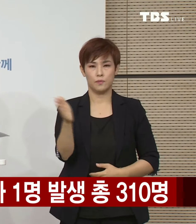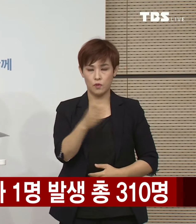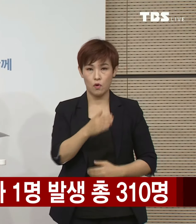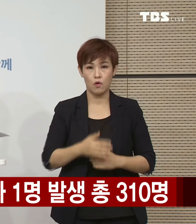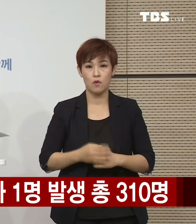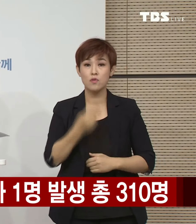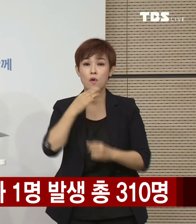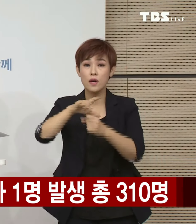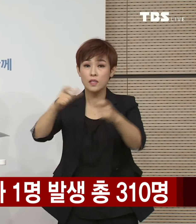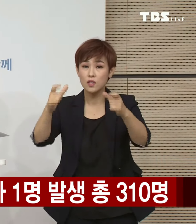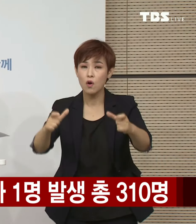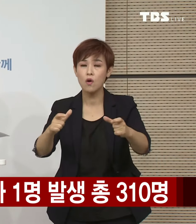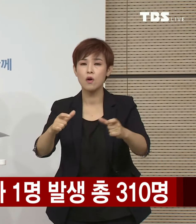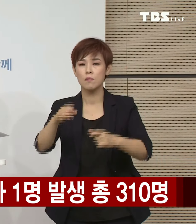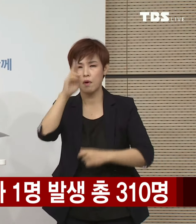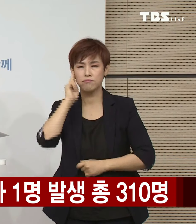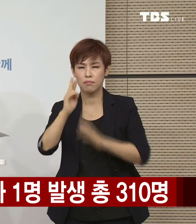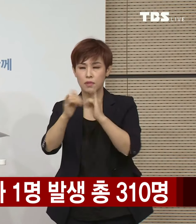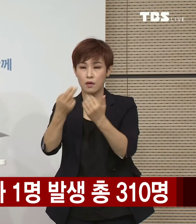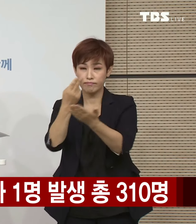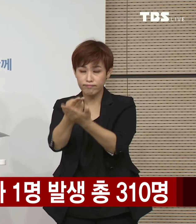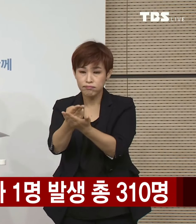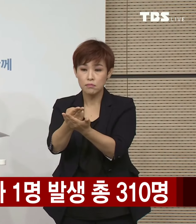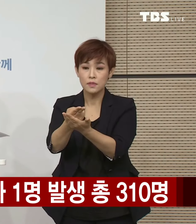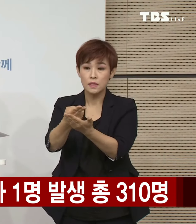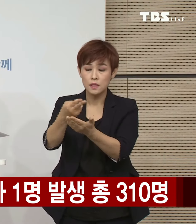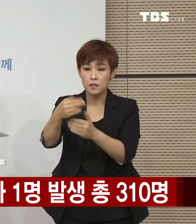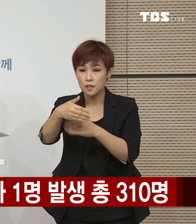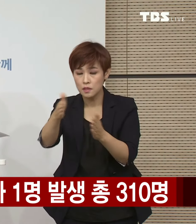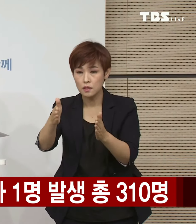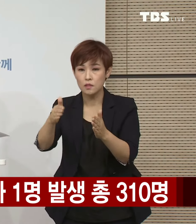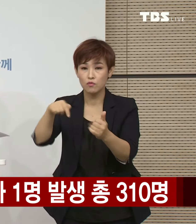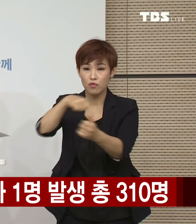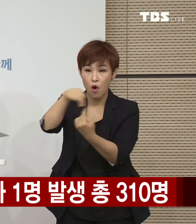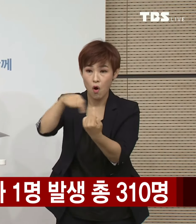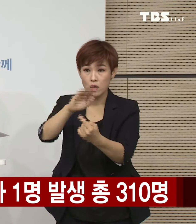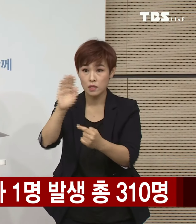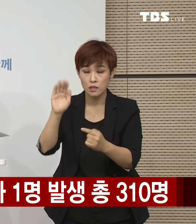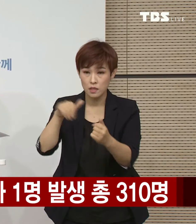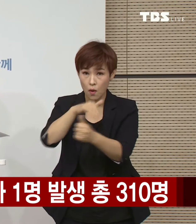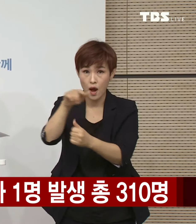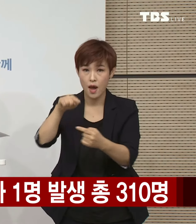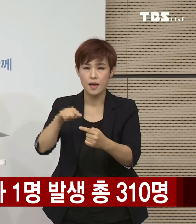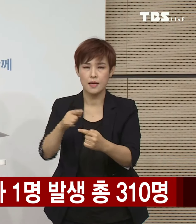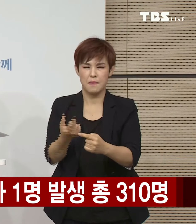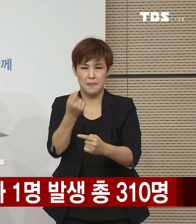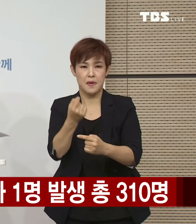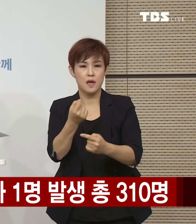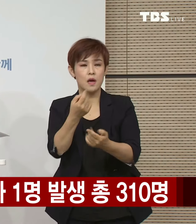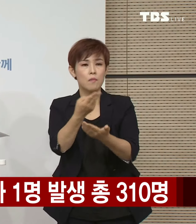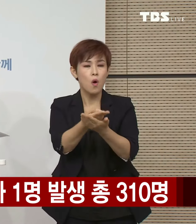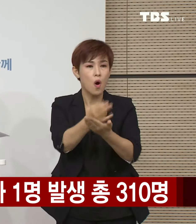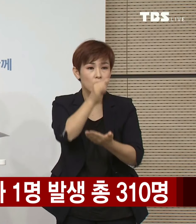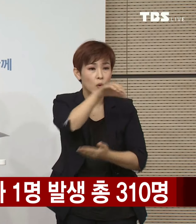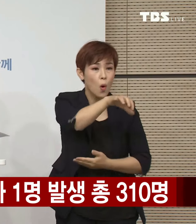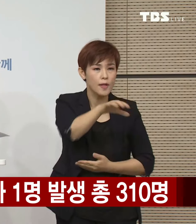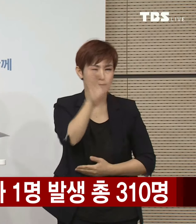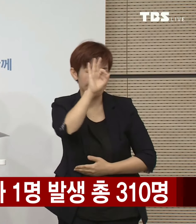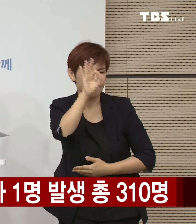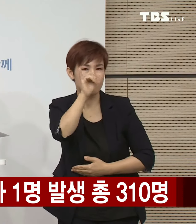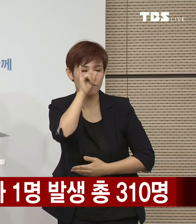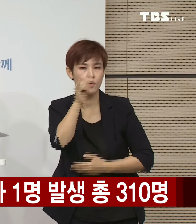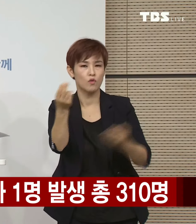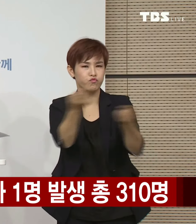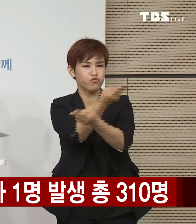중환자 병실 운영 현황에 대하여 현장 점검을 통해 즉시 운용 가능한 병상을 파악하고 조정하는 작업을